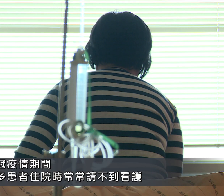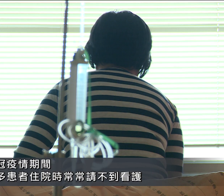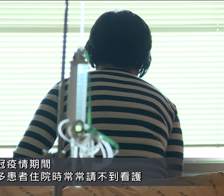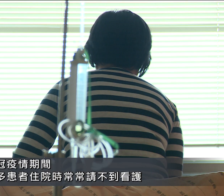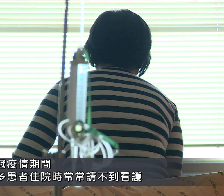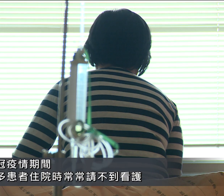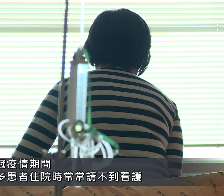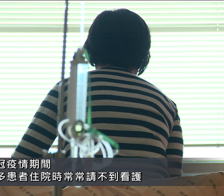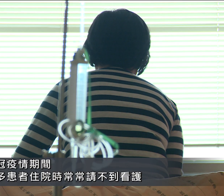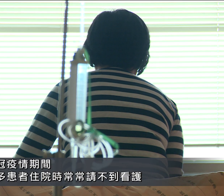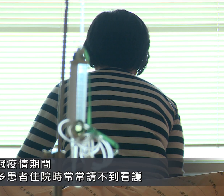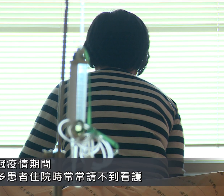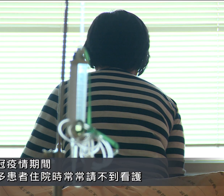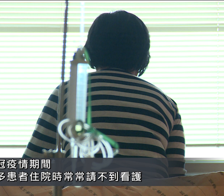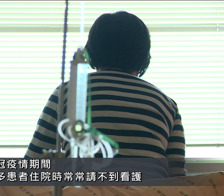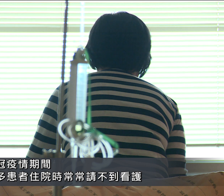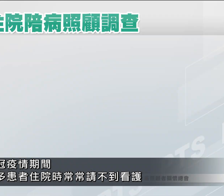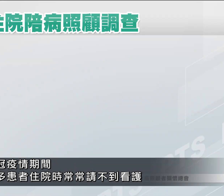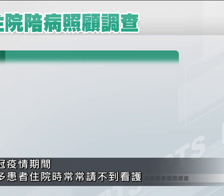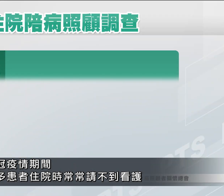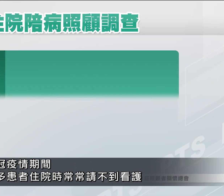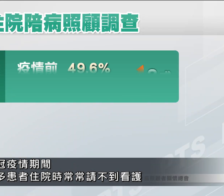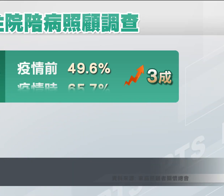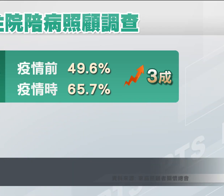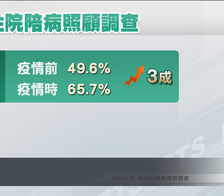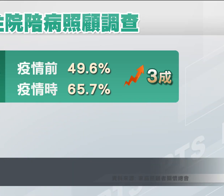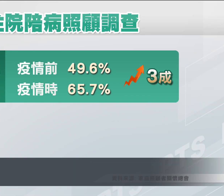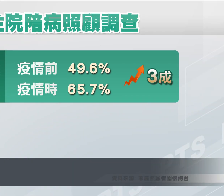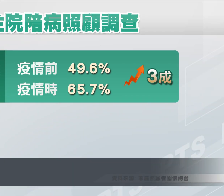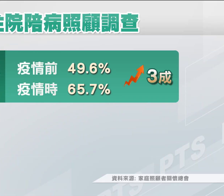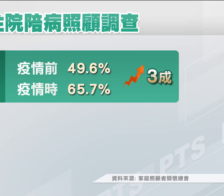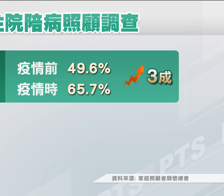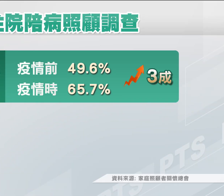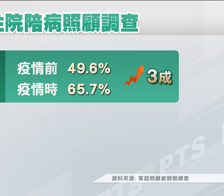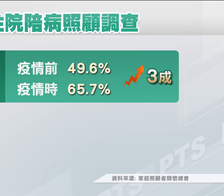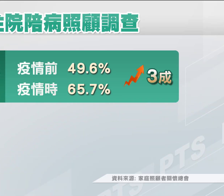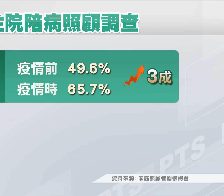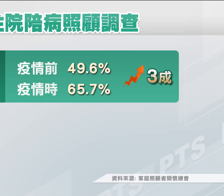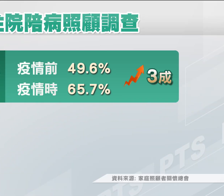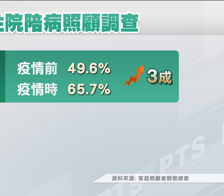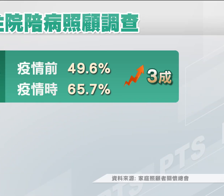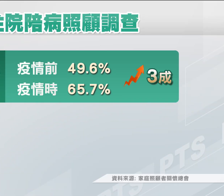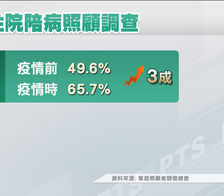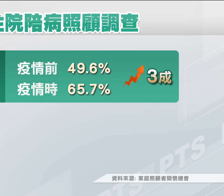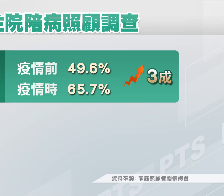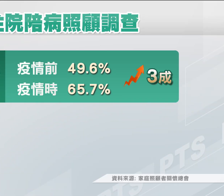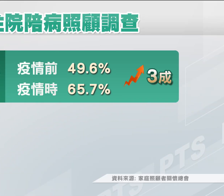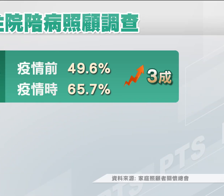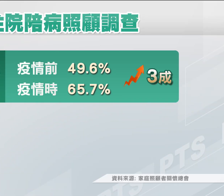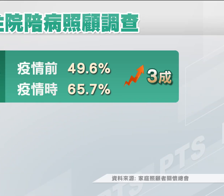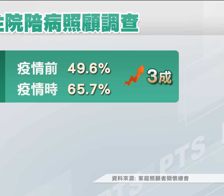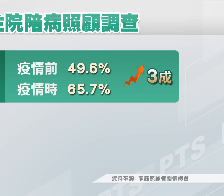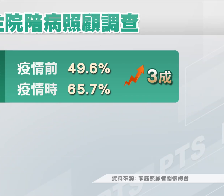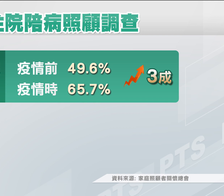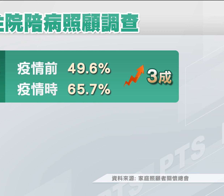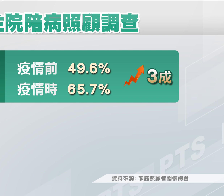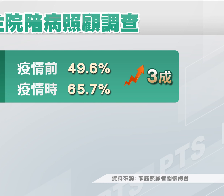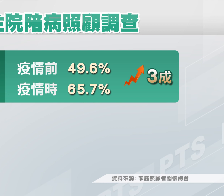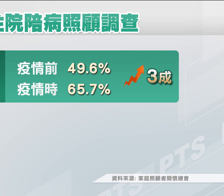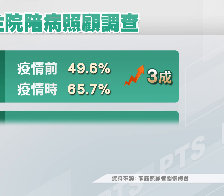院时常常请不到看护。根据民间团体最新调查显示，这段期间不但找看护难度上升三成，照顾